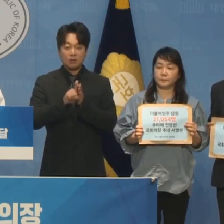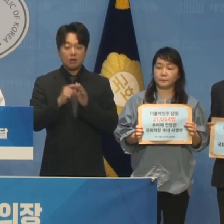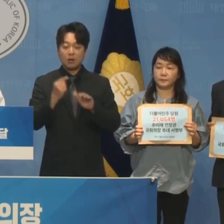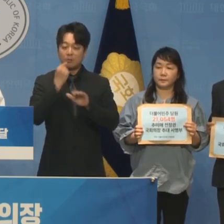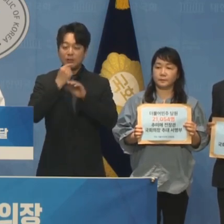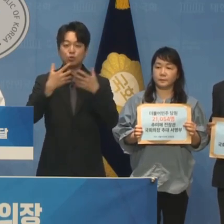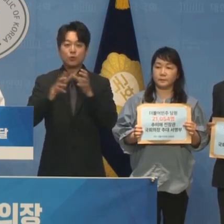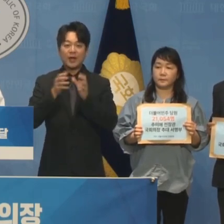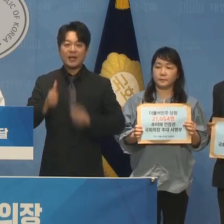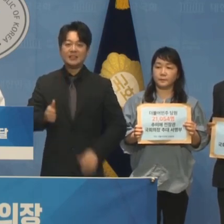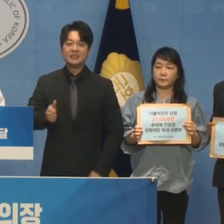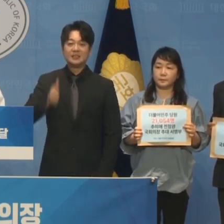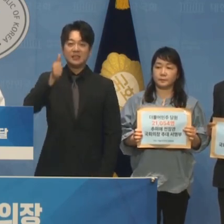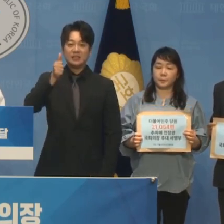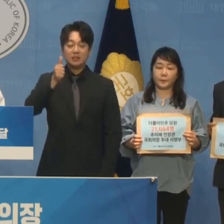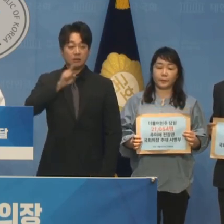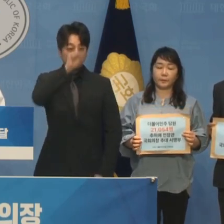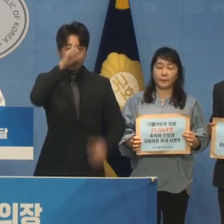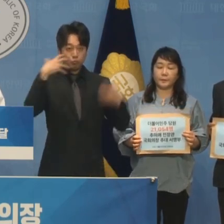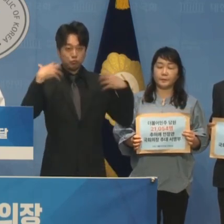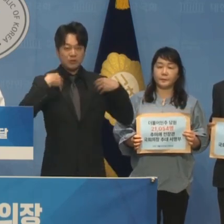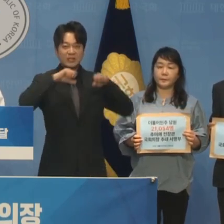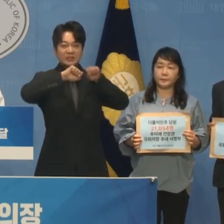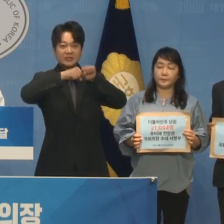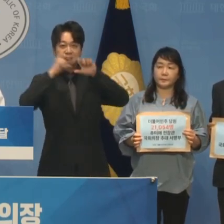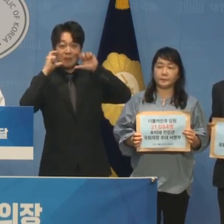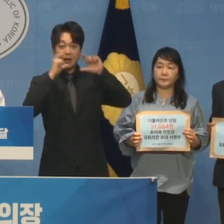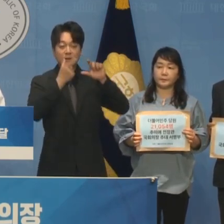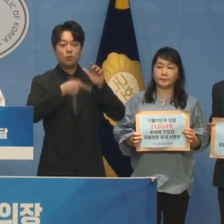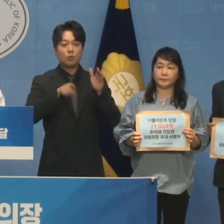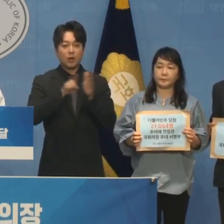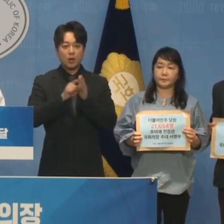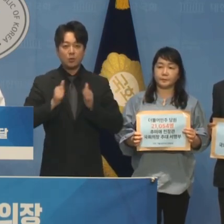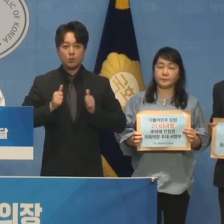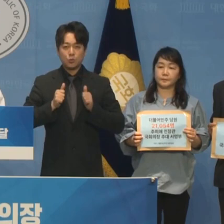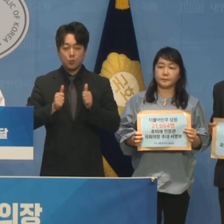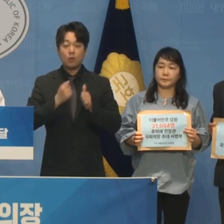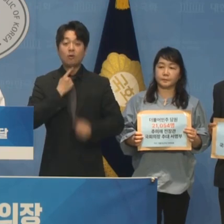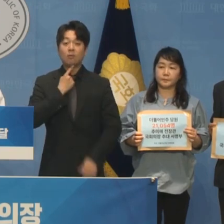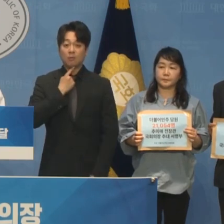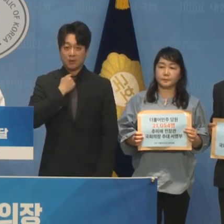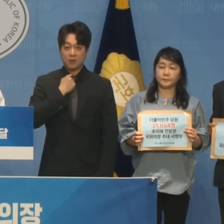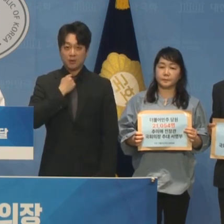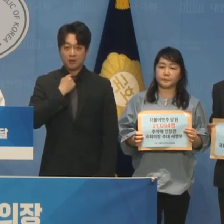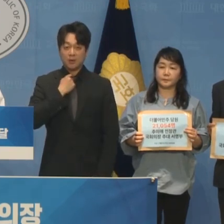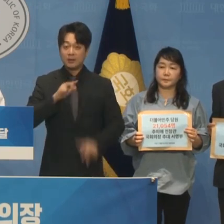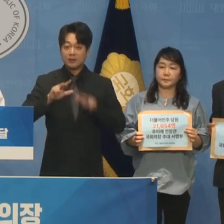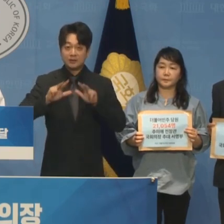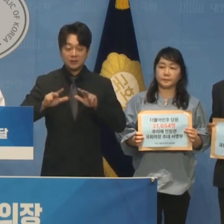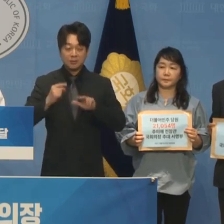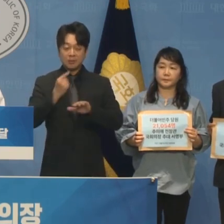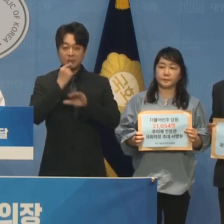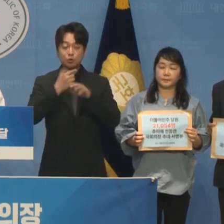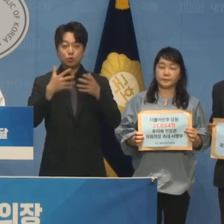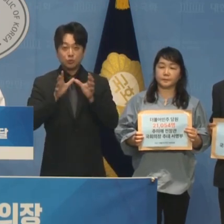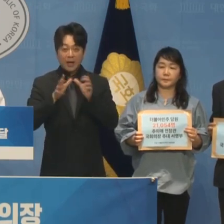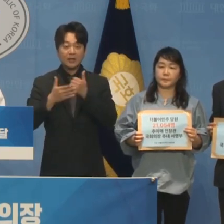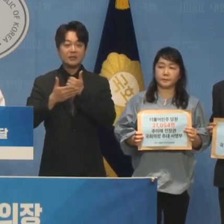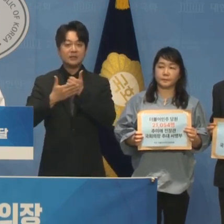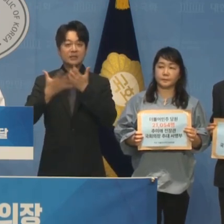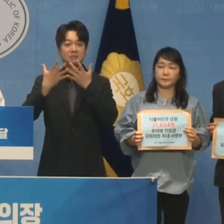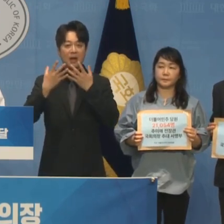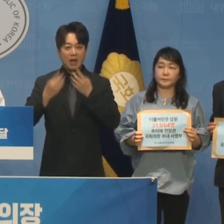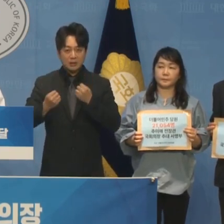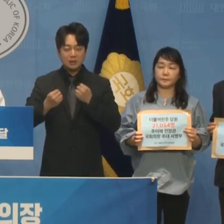윤정심 을위해 헌신했습니다 이제는 압도적인 지지를 받은 더불어민주당 의원님과